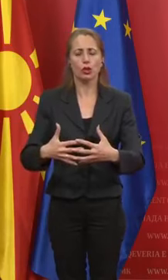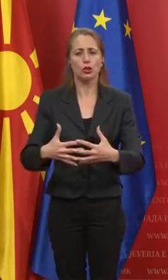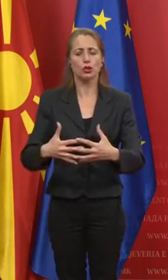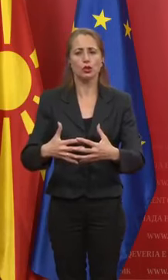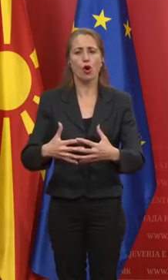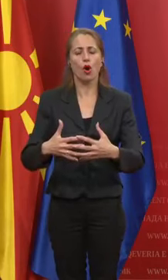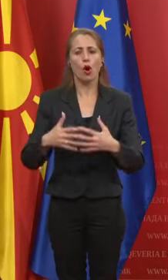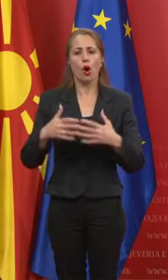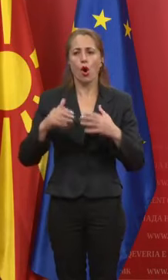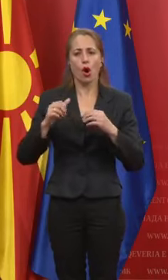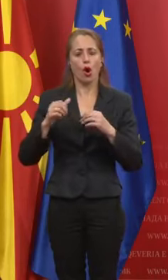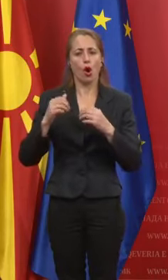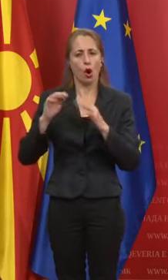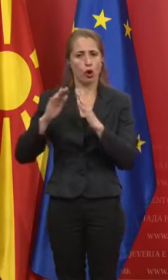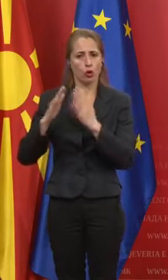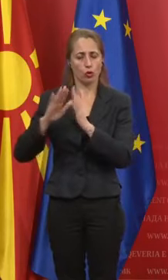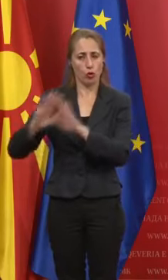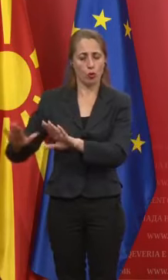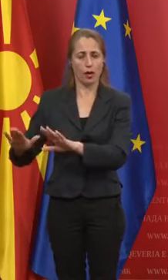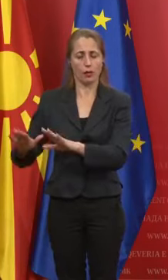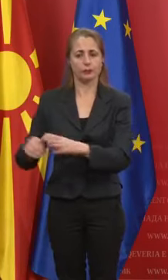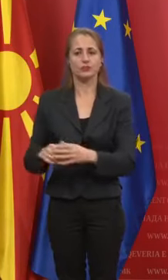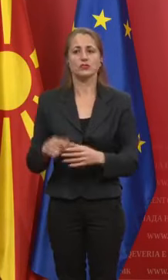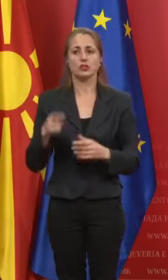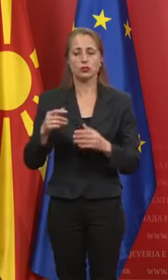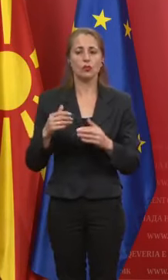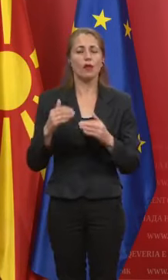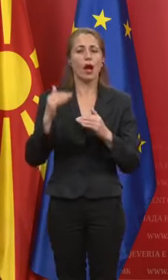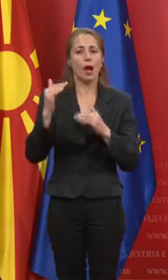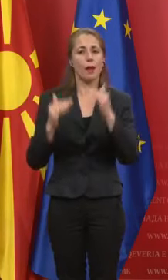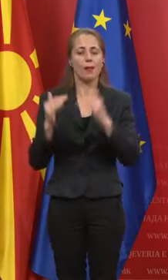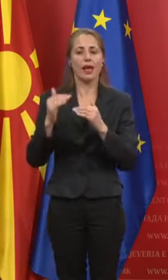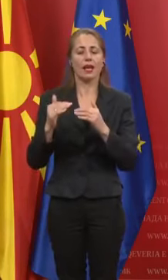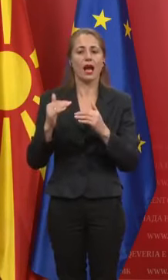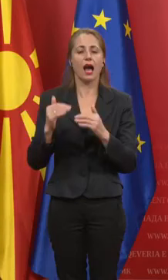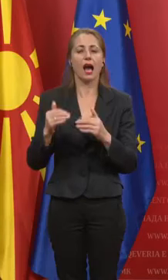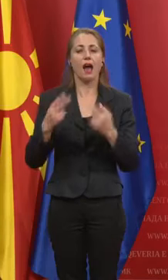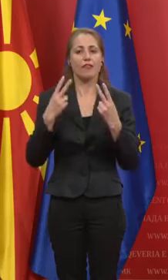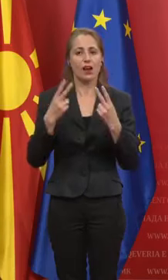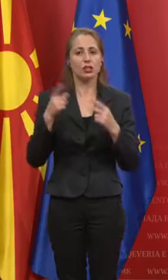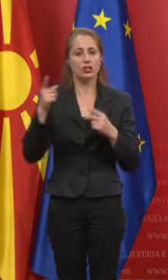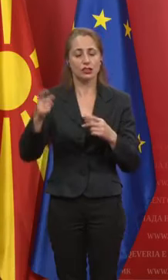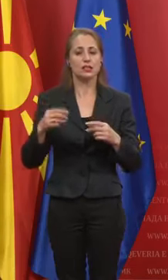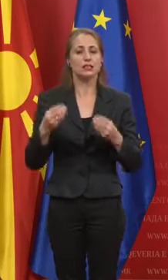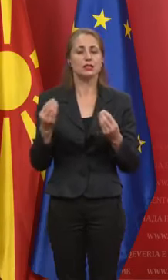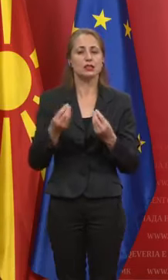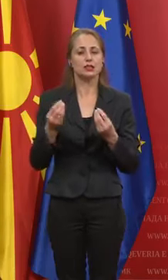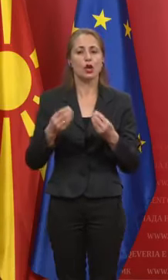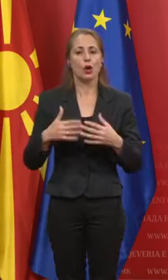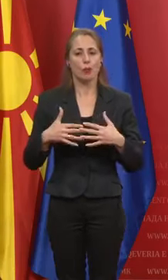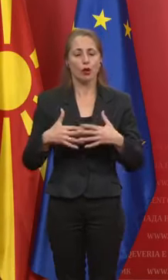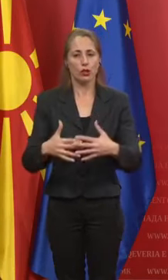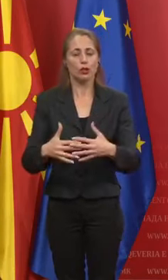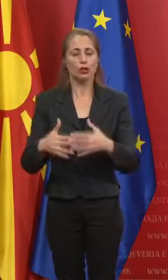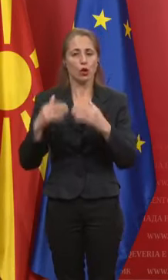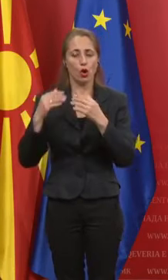6 месеци и сега таа мерка престанува да важи заради тоа што градинките се отвораат. Породилното отсутство